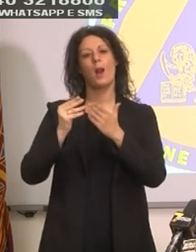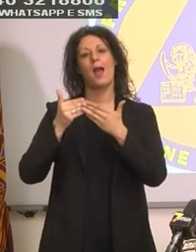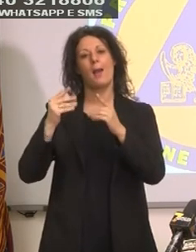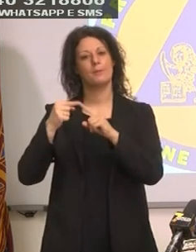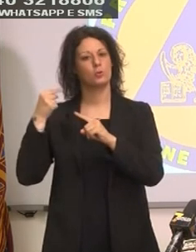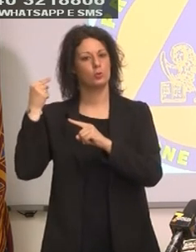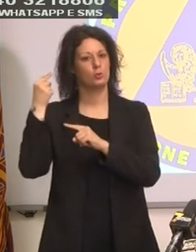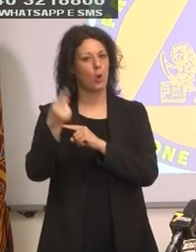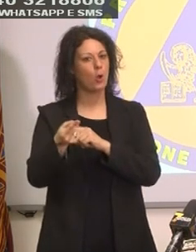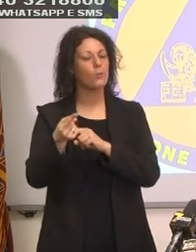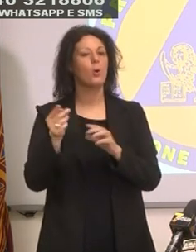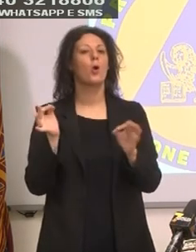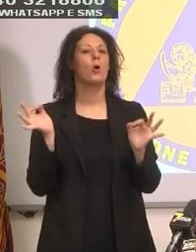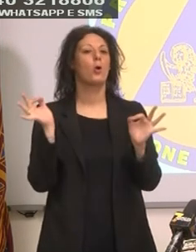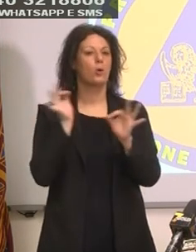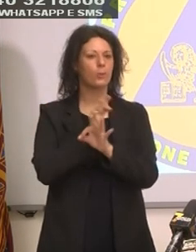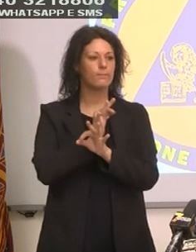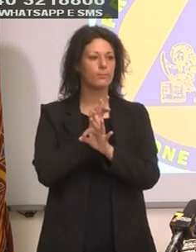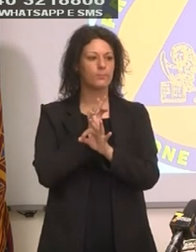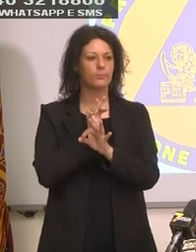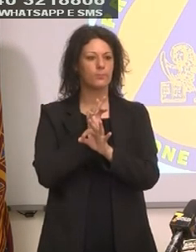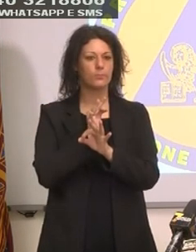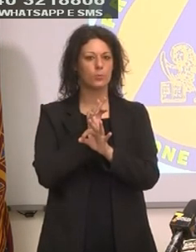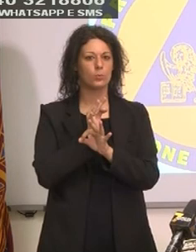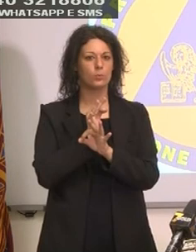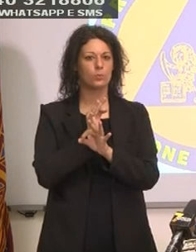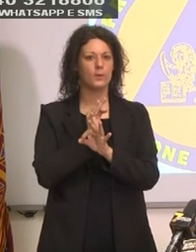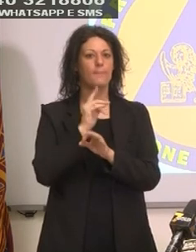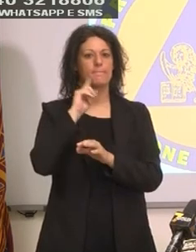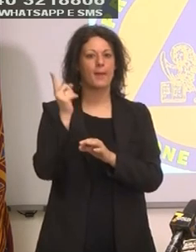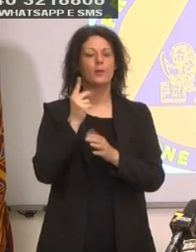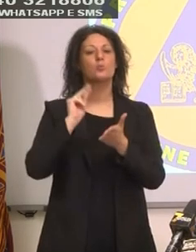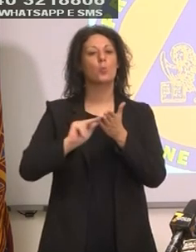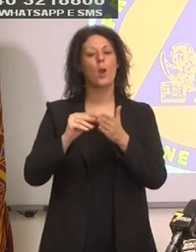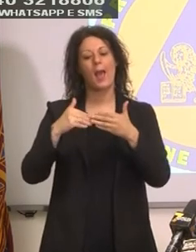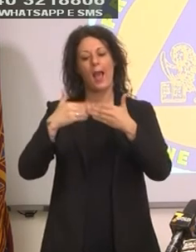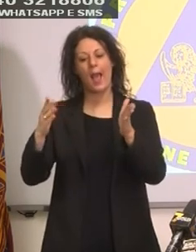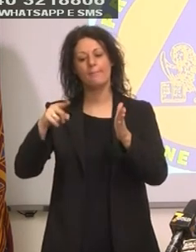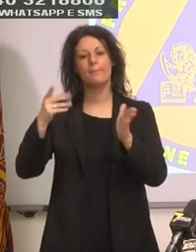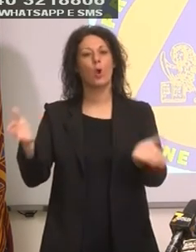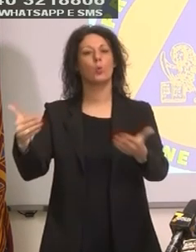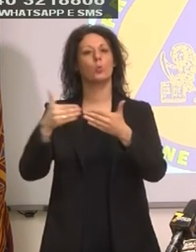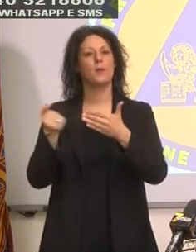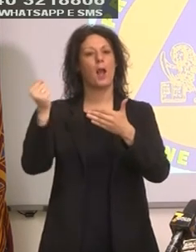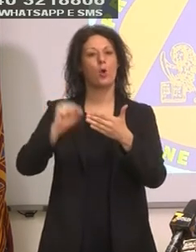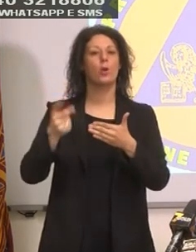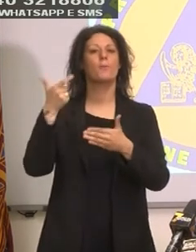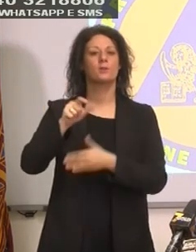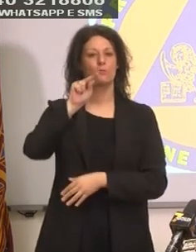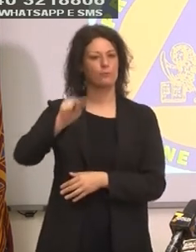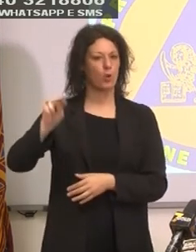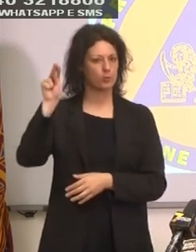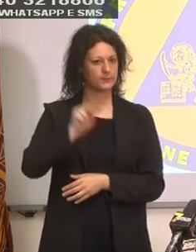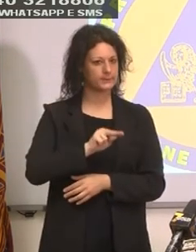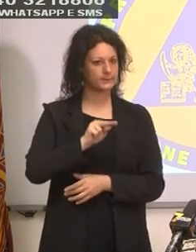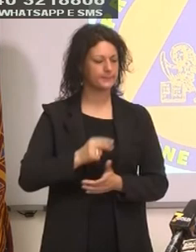oppure vagliare la possibilità di aprire e richiudere per il voto. Ma guardate, allora, i ragazzi hanno perso un sacco di mesi, quindi